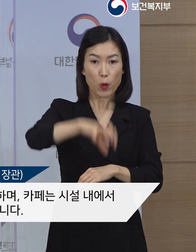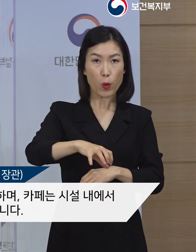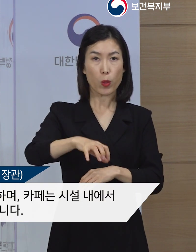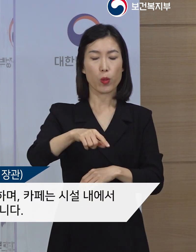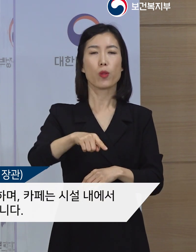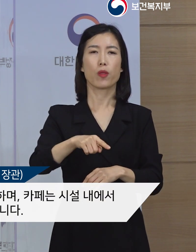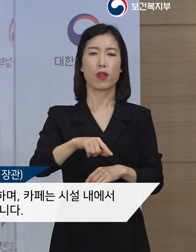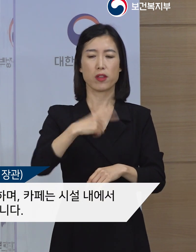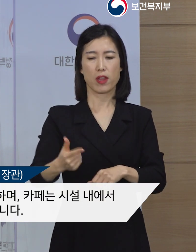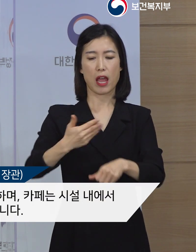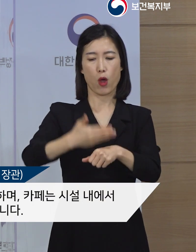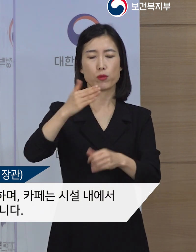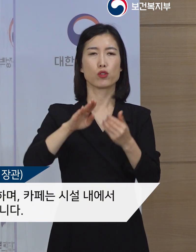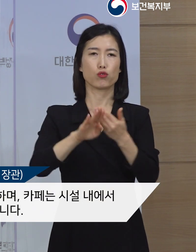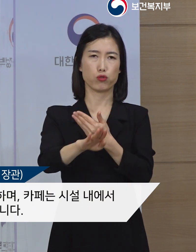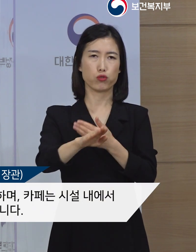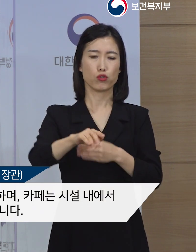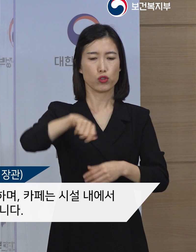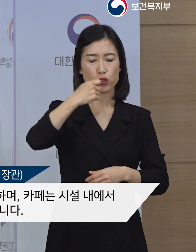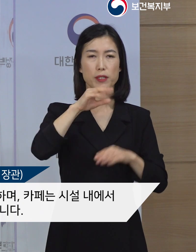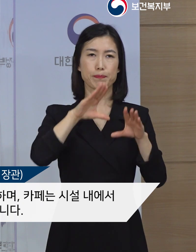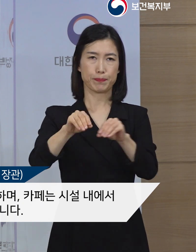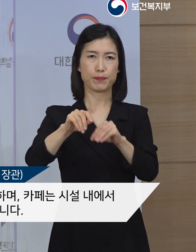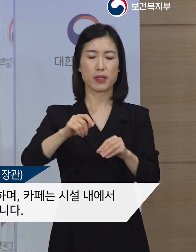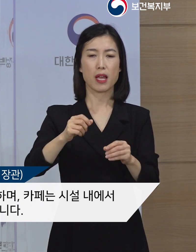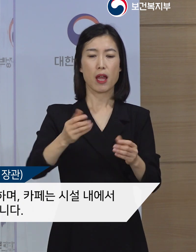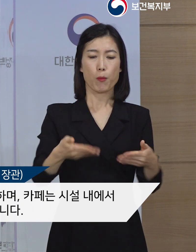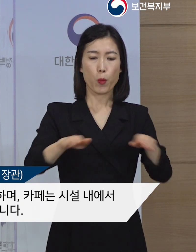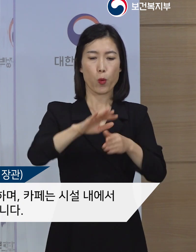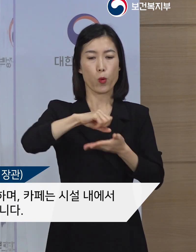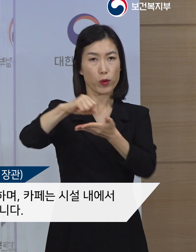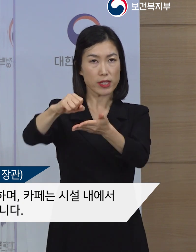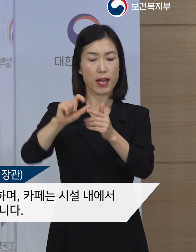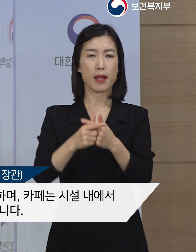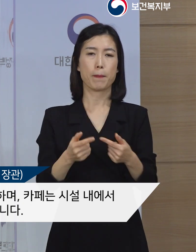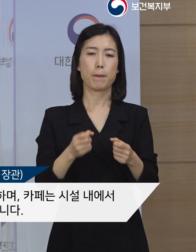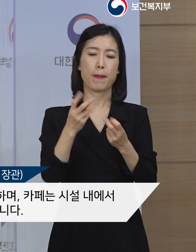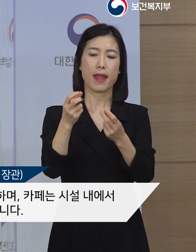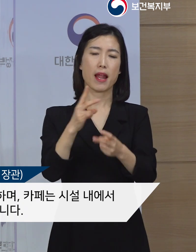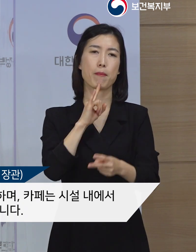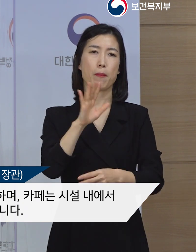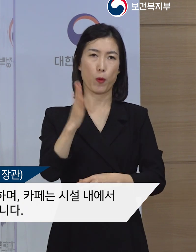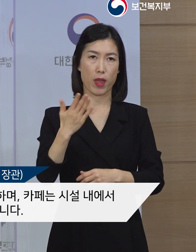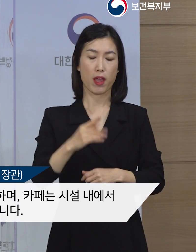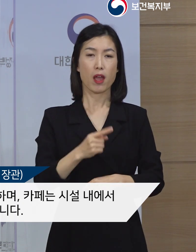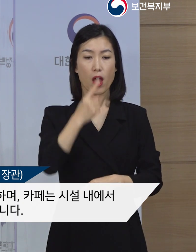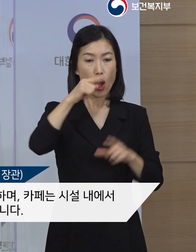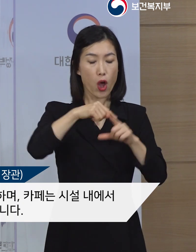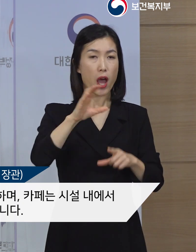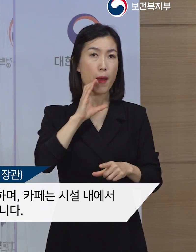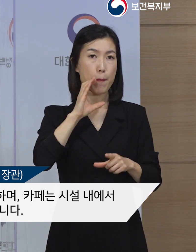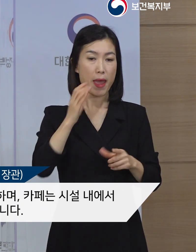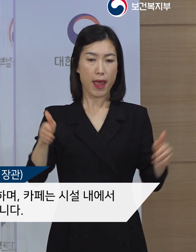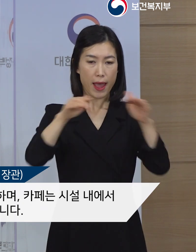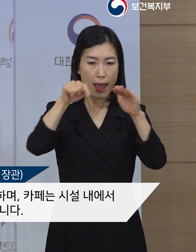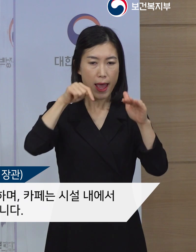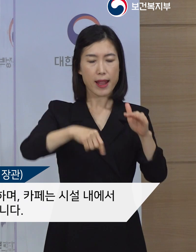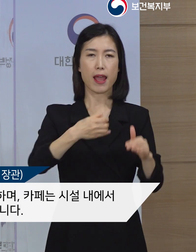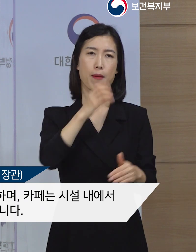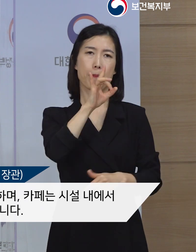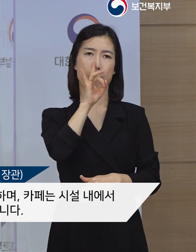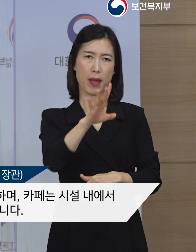이후 포장과 배달만 가능하며 카페는 시설 내에서 음료를 마실 수 없고